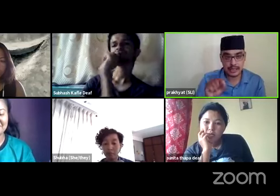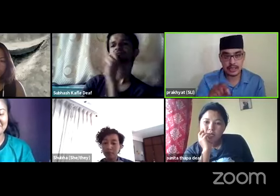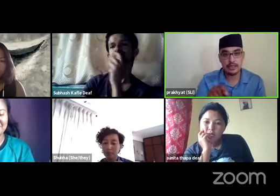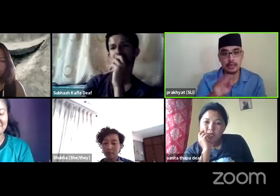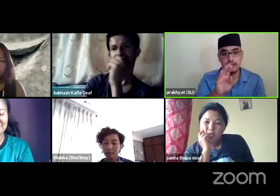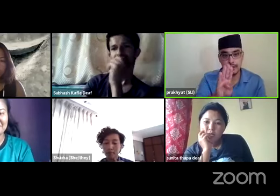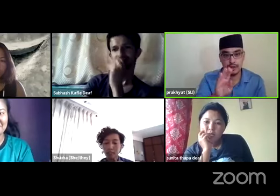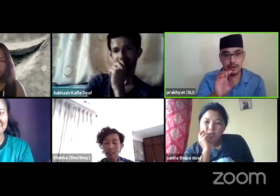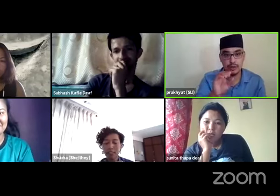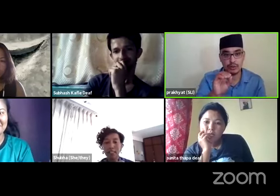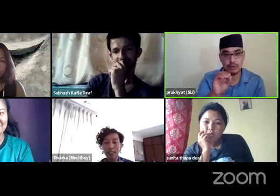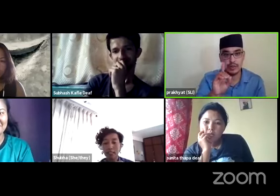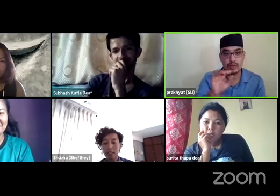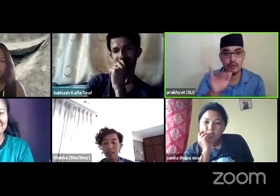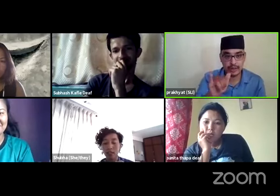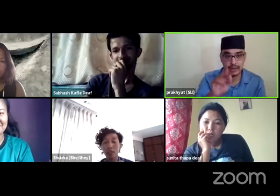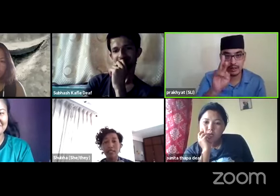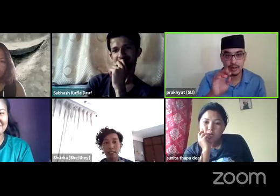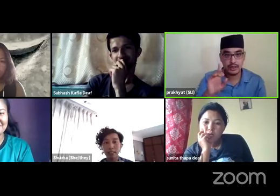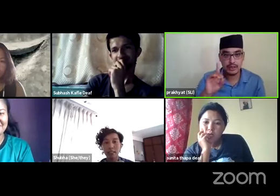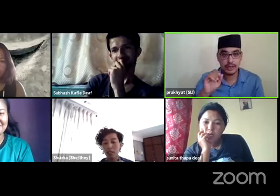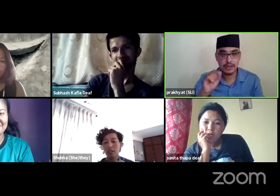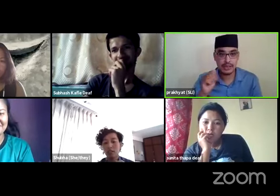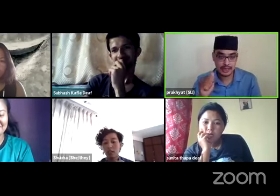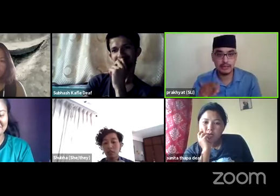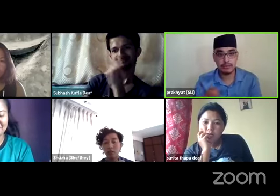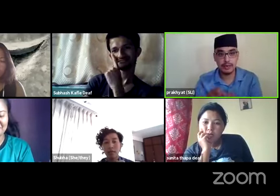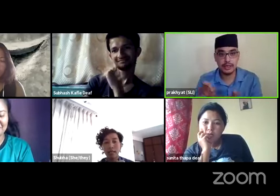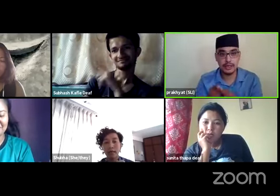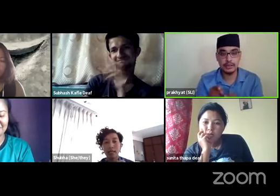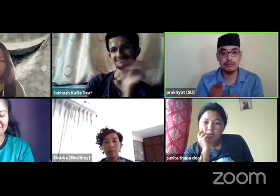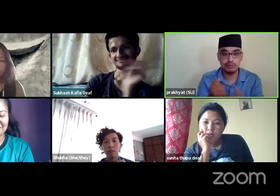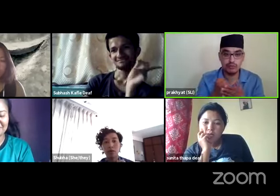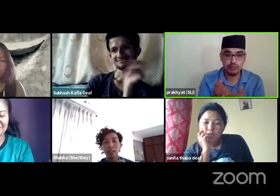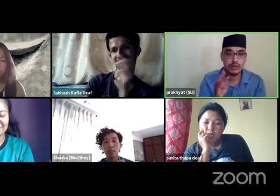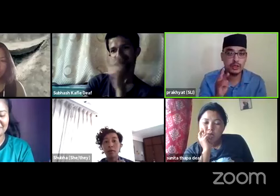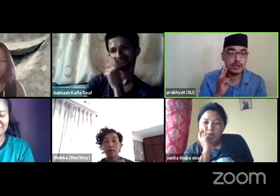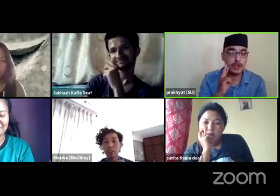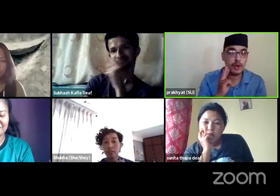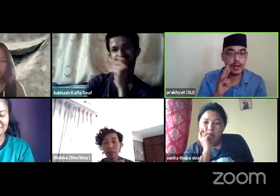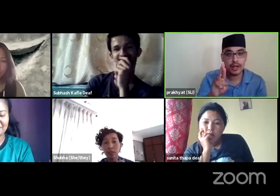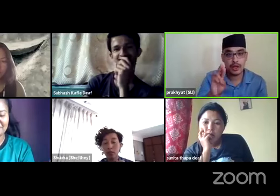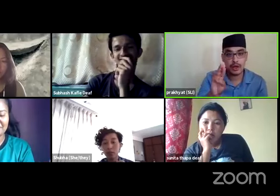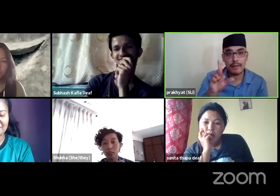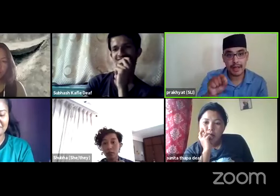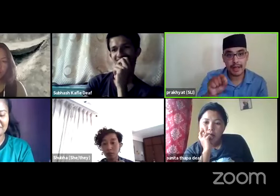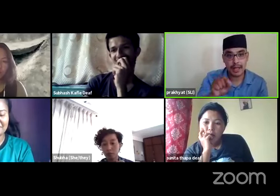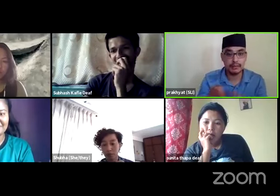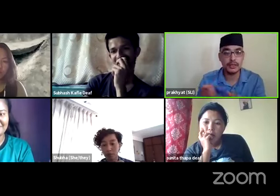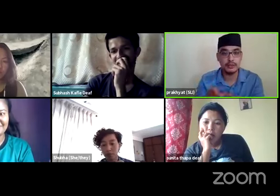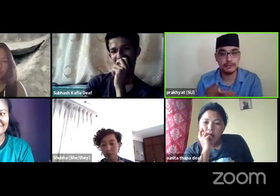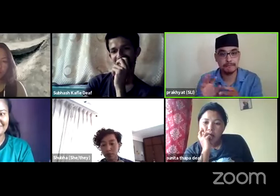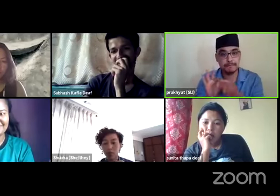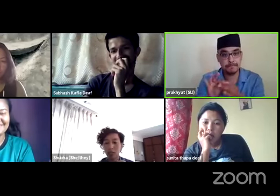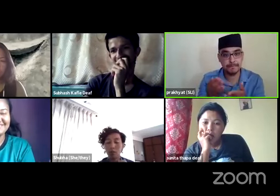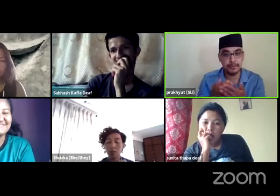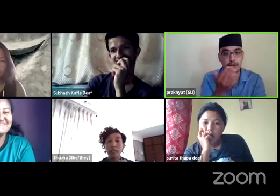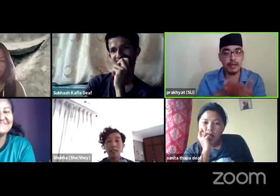अरू टिम, र साथसाथै रमाजी, उहाँले हामीलाई कति ठाउँमा एफसिटीहरूको लागि कोअर्डिनेट गर्नुभएको